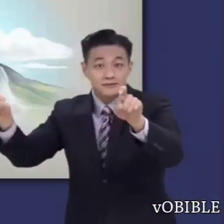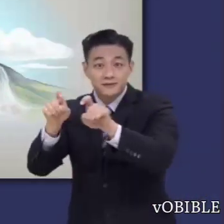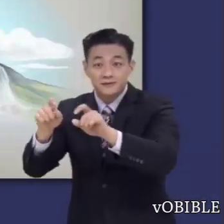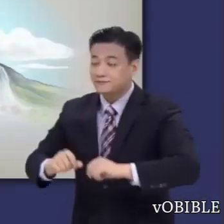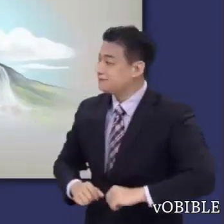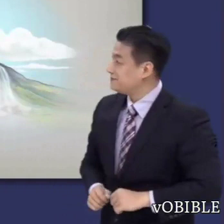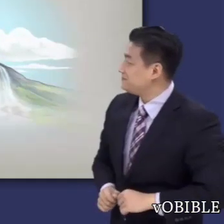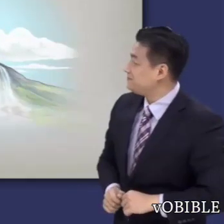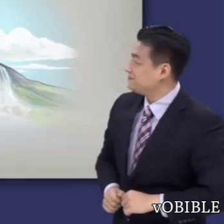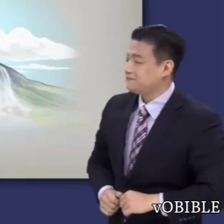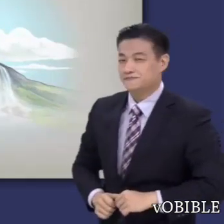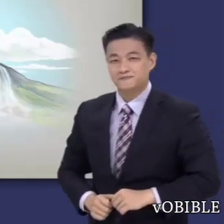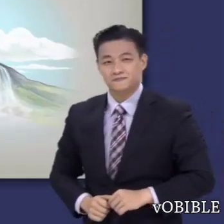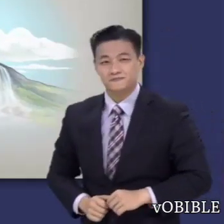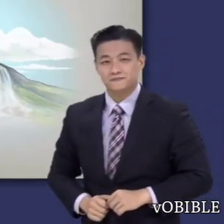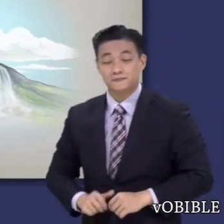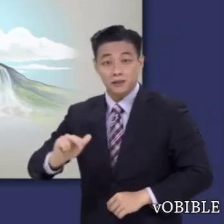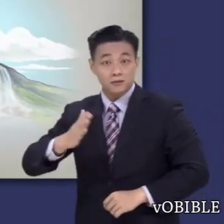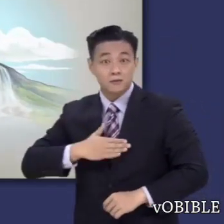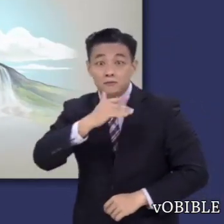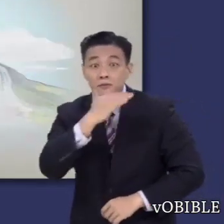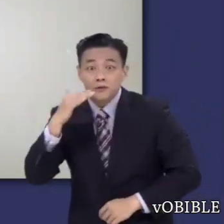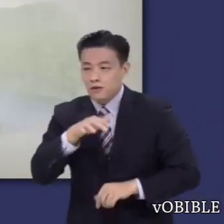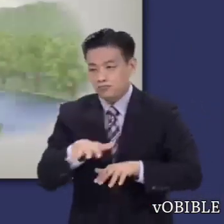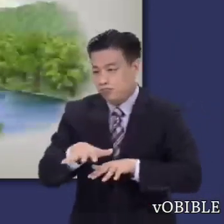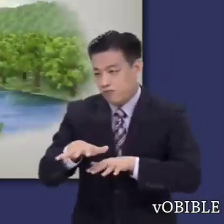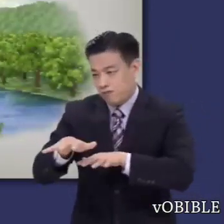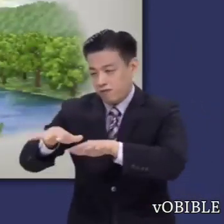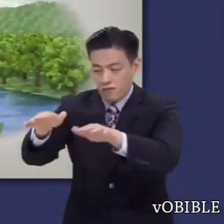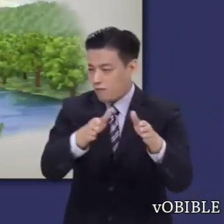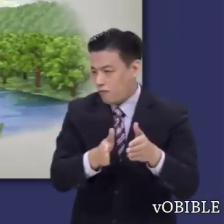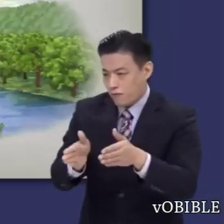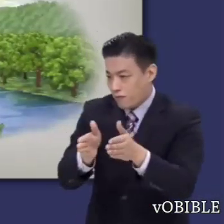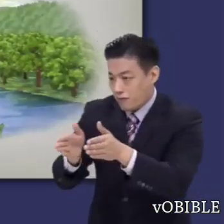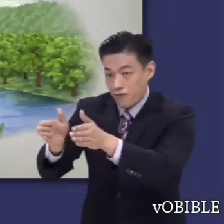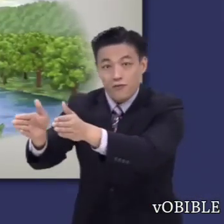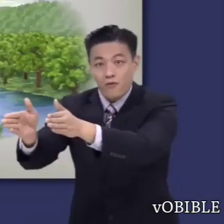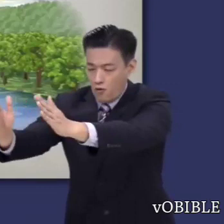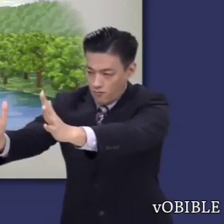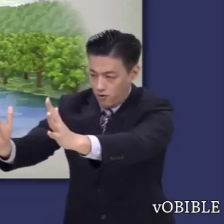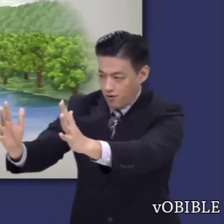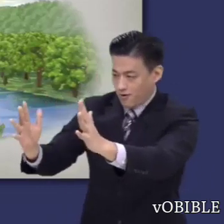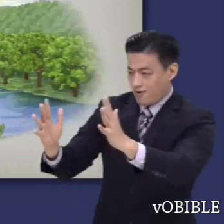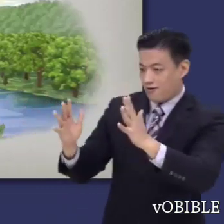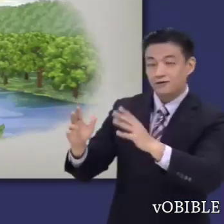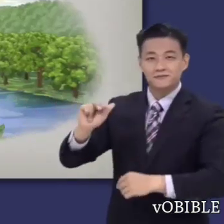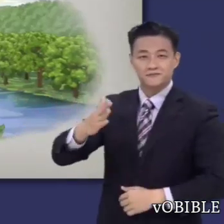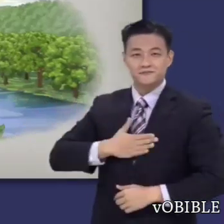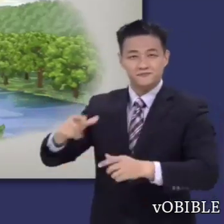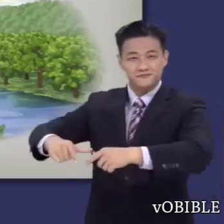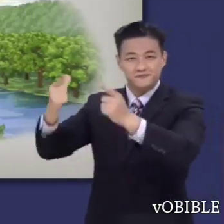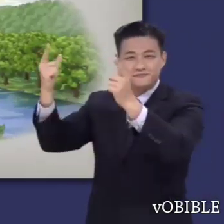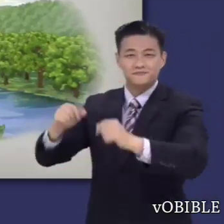约翰也看到充满荣耀的新耶路撒冷，一条流淌着生命水的河从上帝